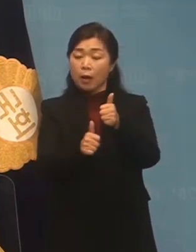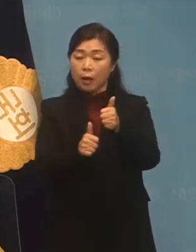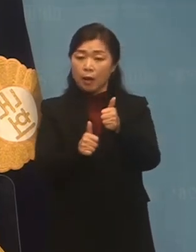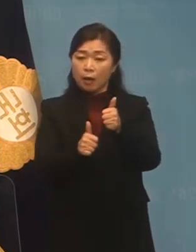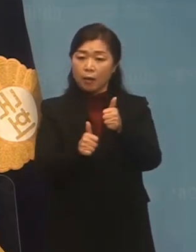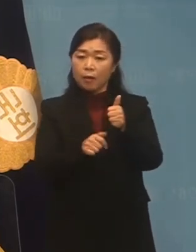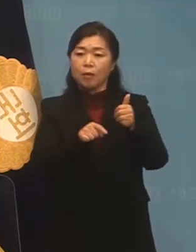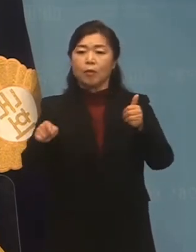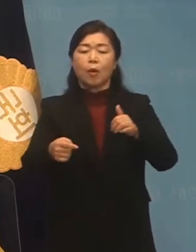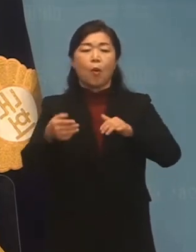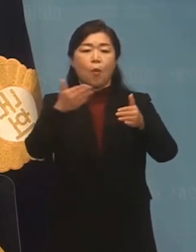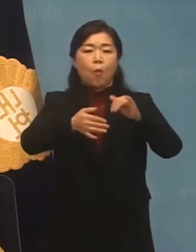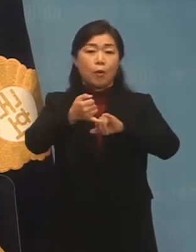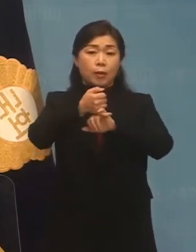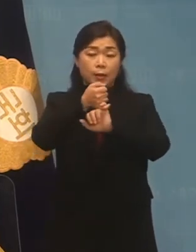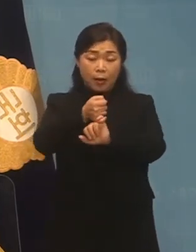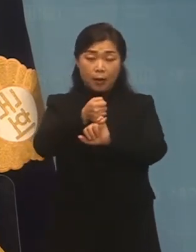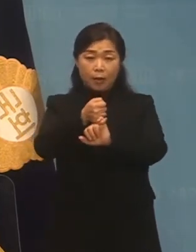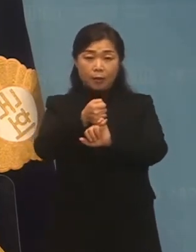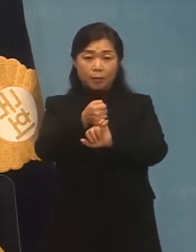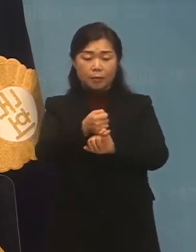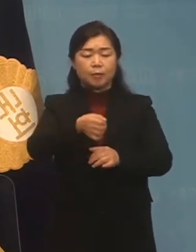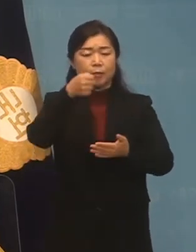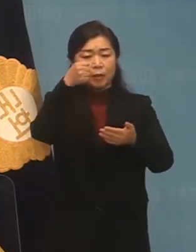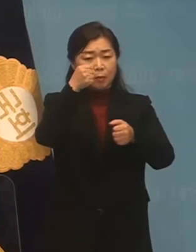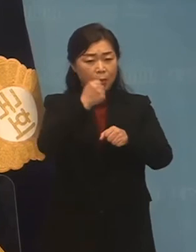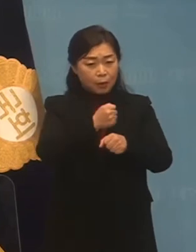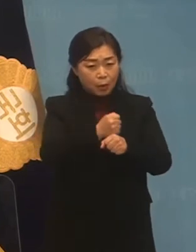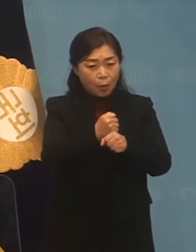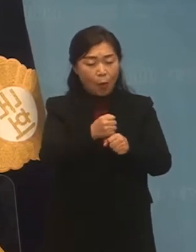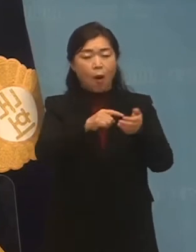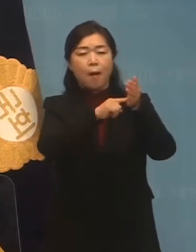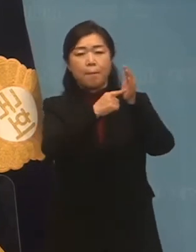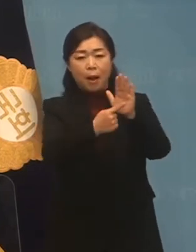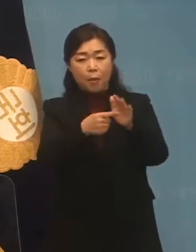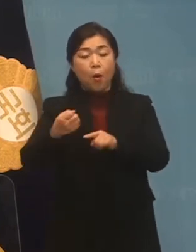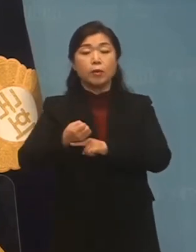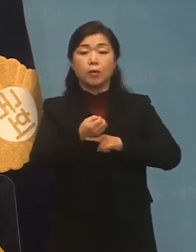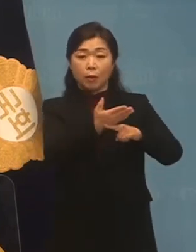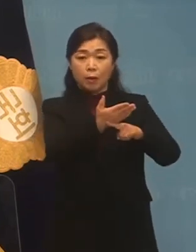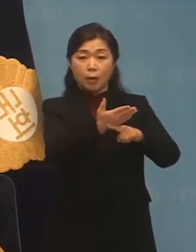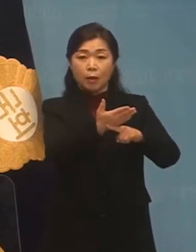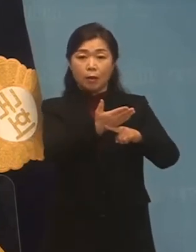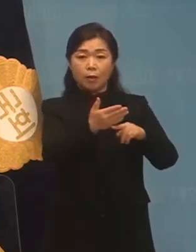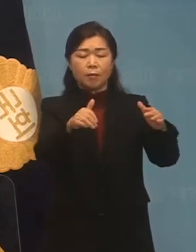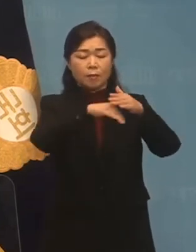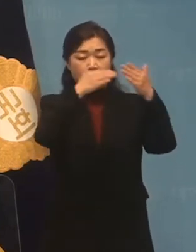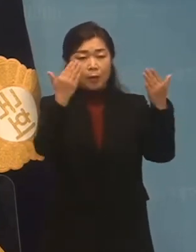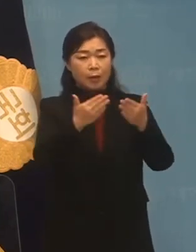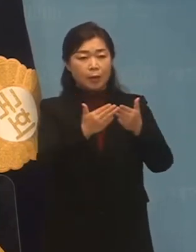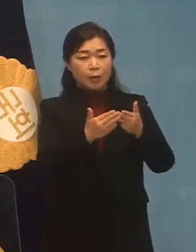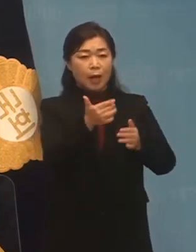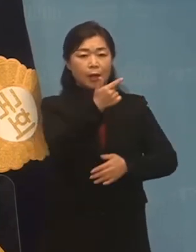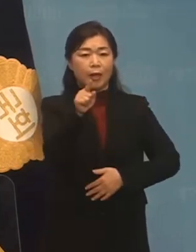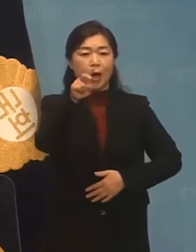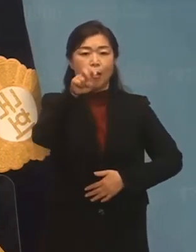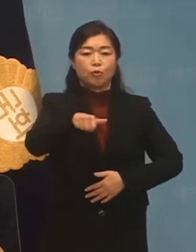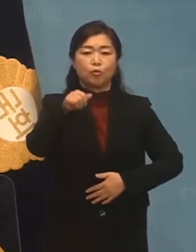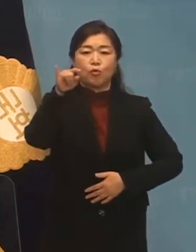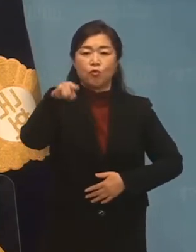선거대책위원회의 공약 작성과 발표와 전달은 나무위키로